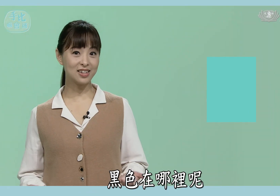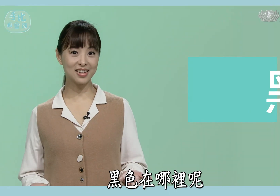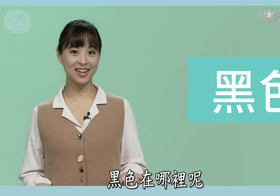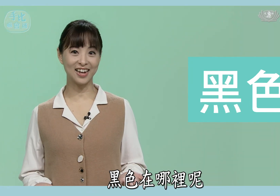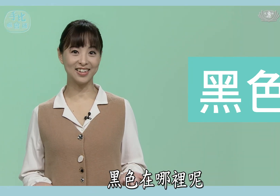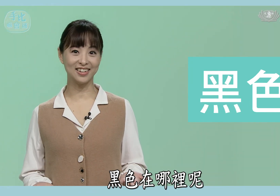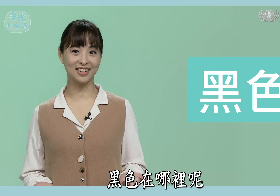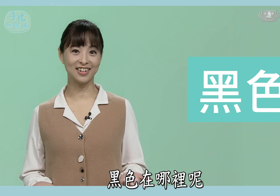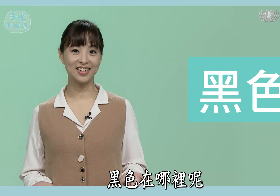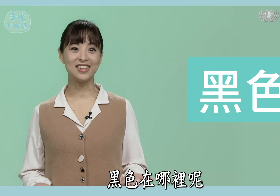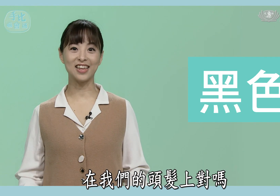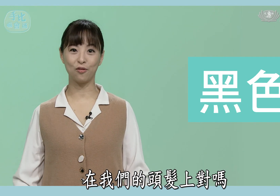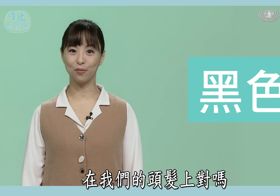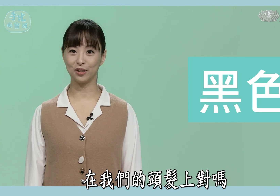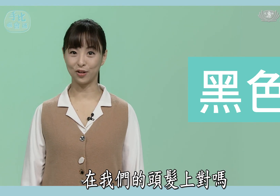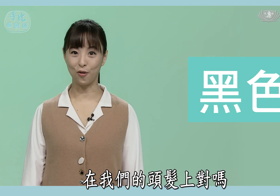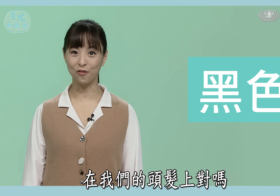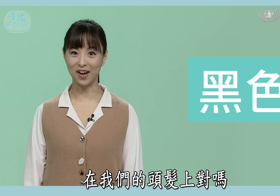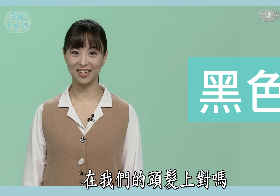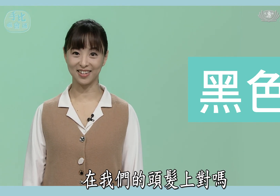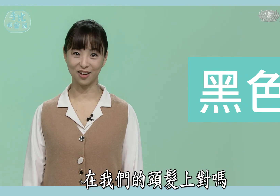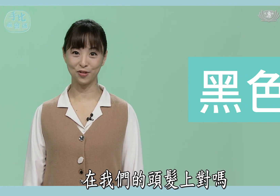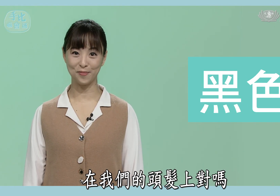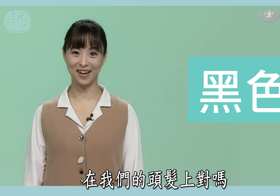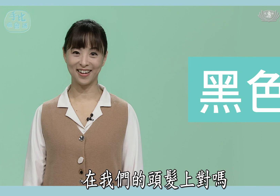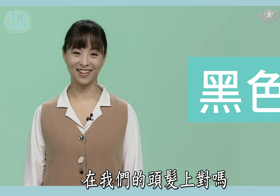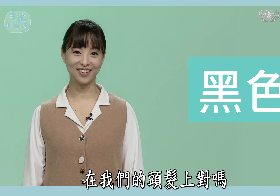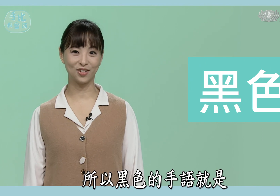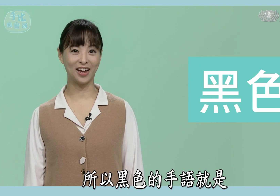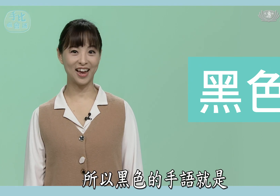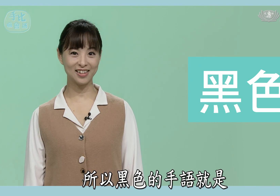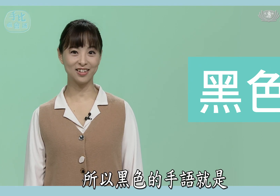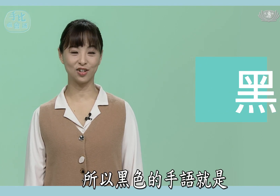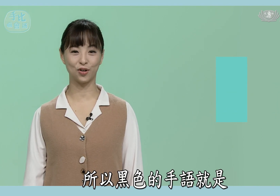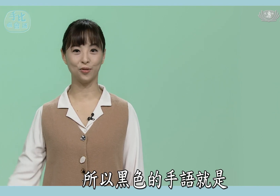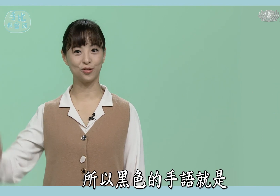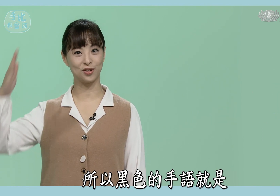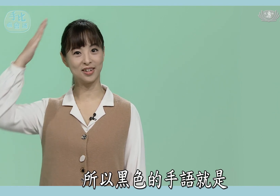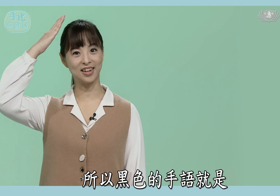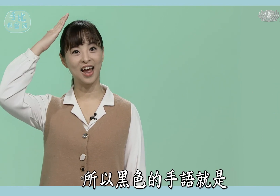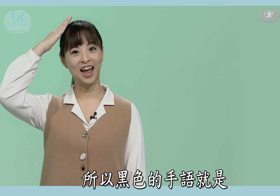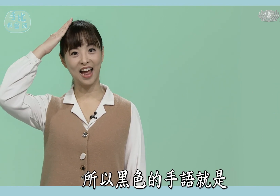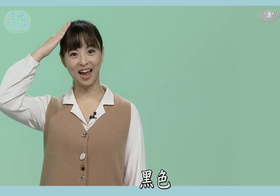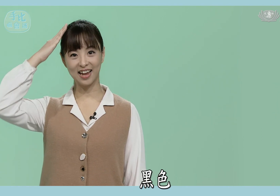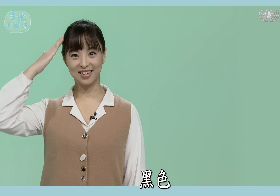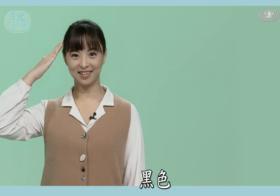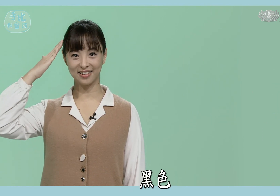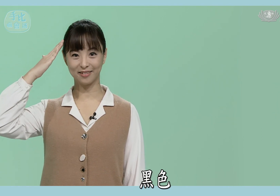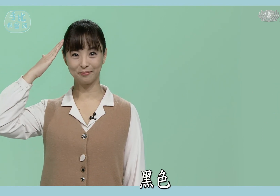在哪里呢？在我们的头发上，对吗？所以黑色的手语就是黑色。